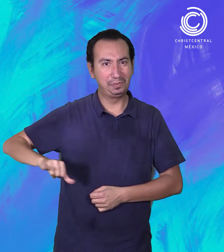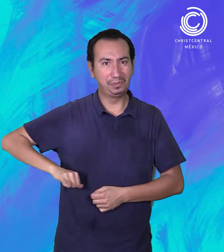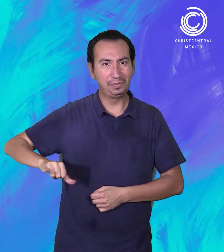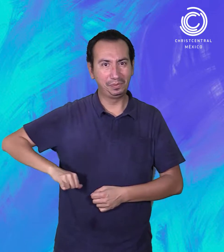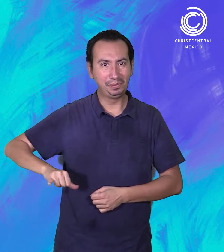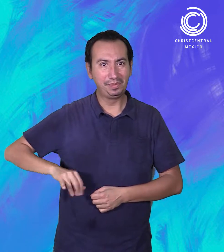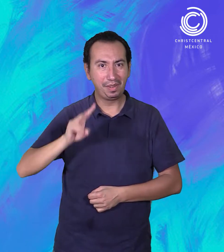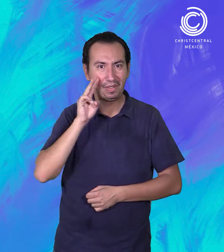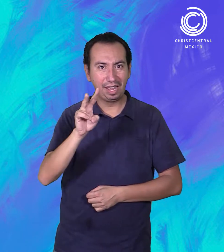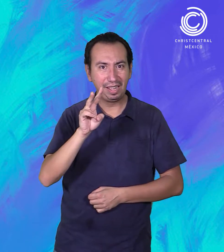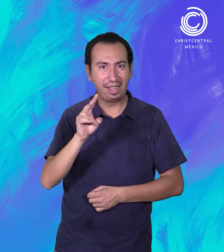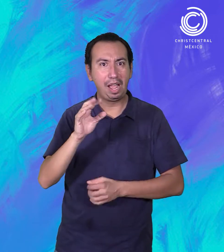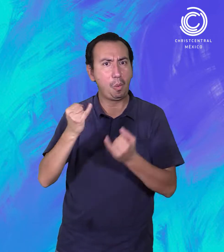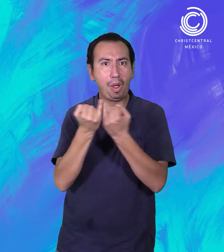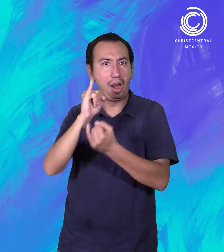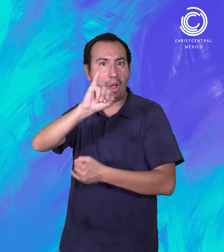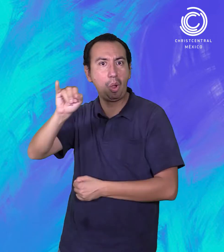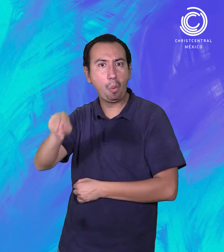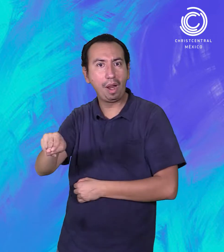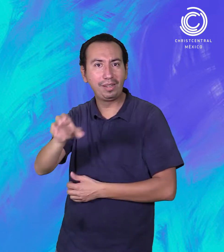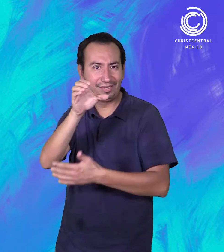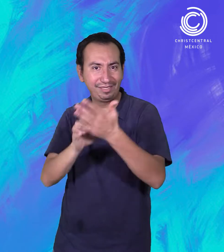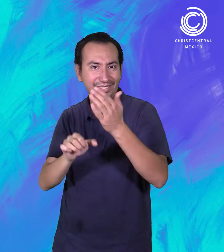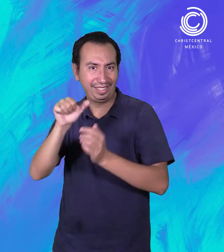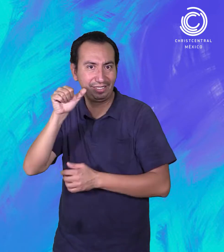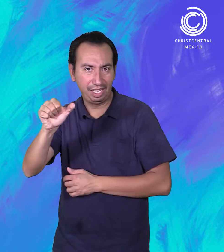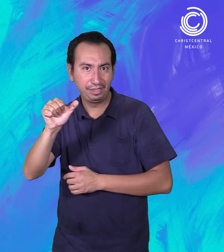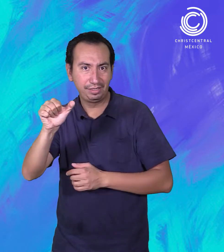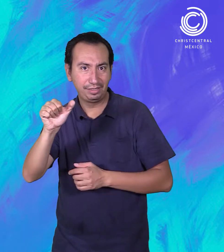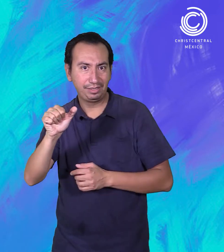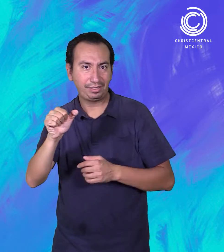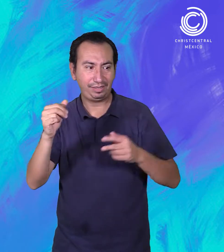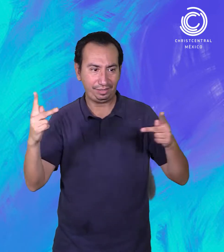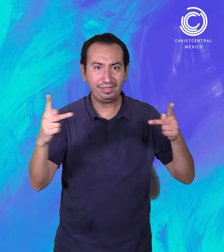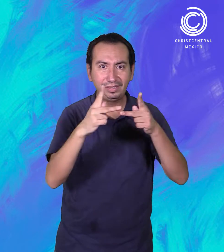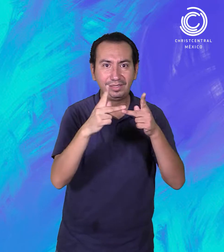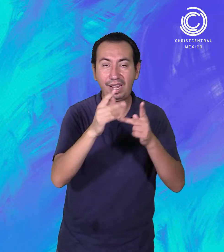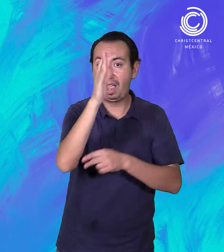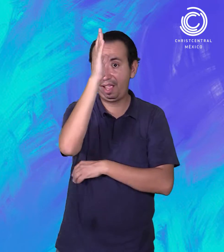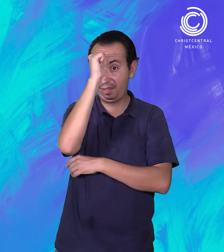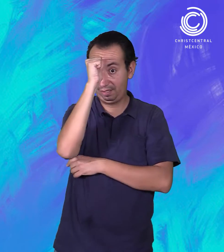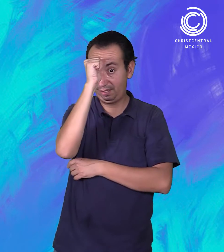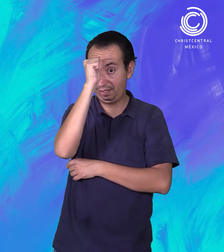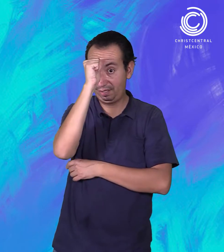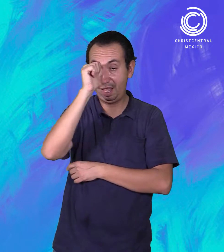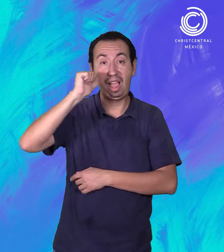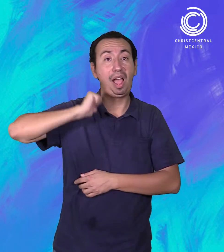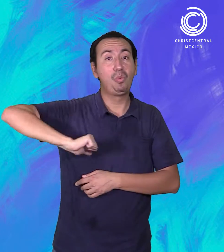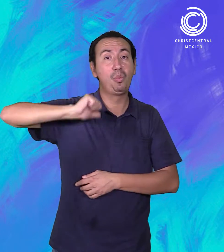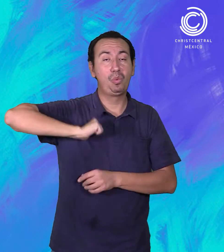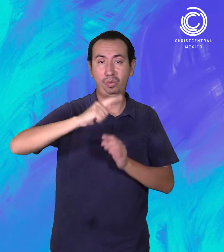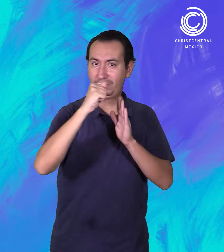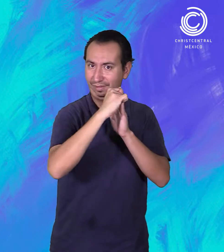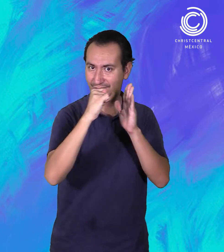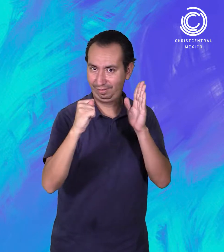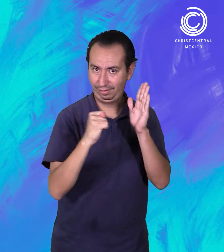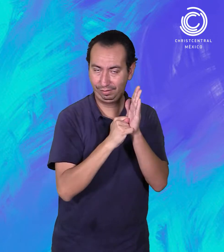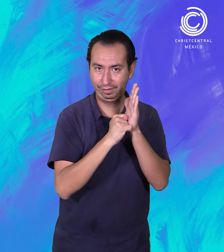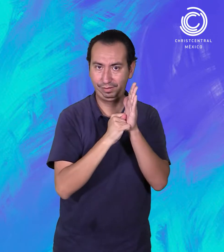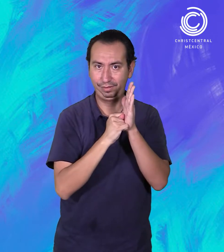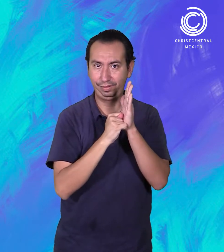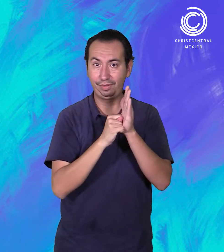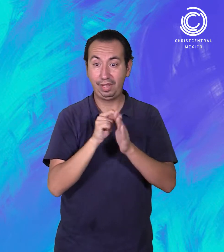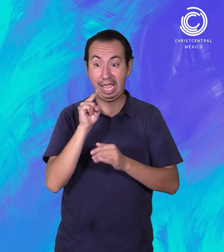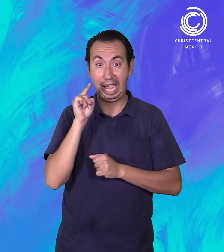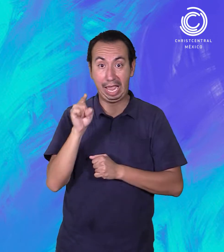aquí está la conexión con lo que veíamos en Juan 16. Porque habría que recordar que en el Antiguo Testamento